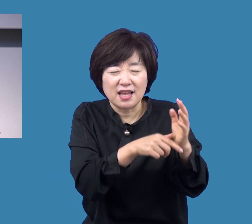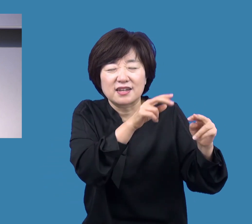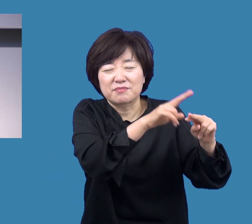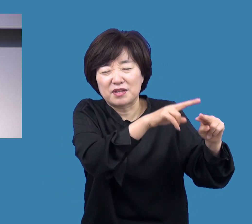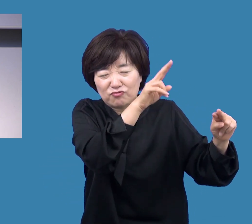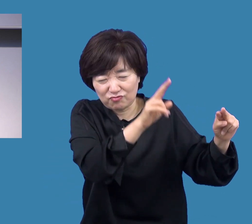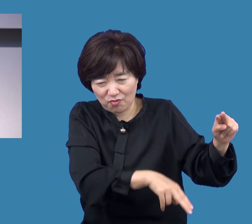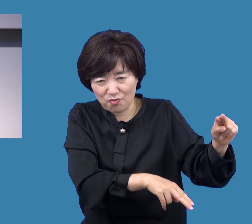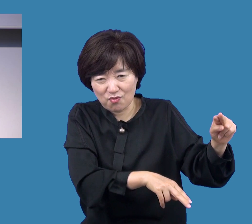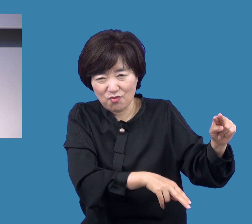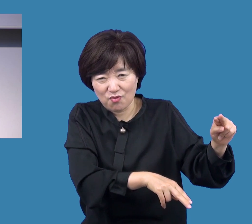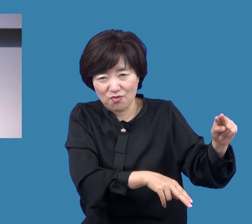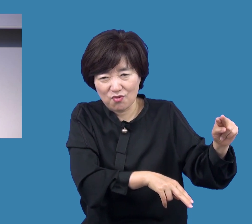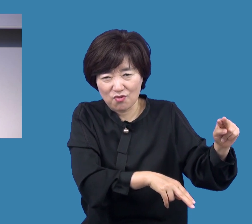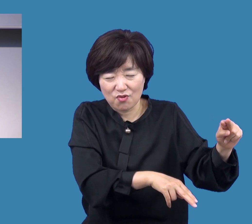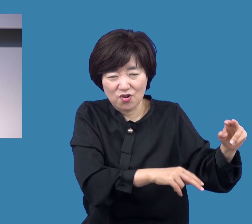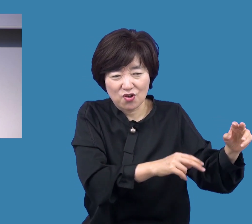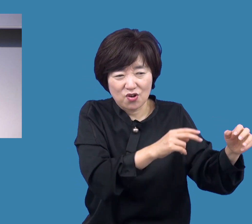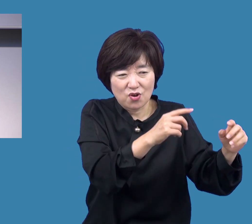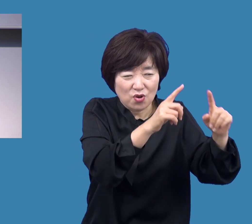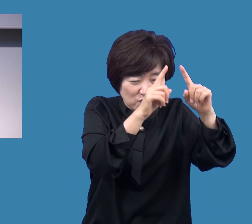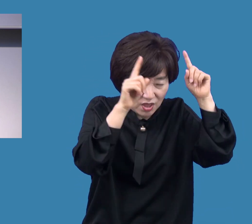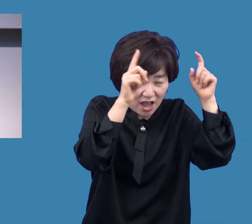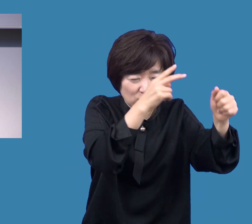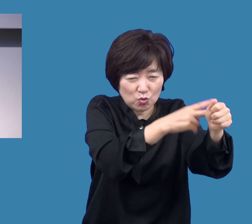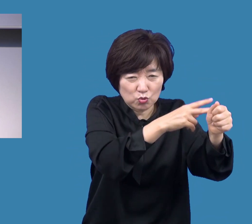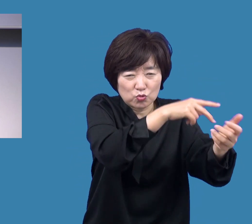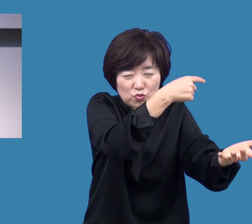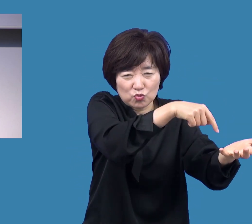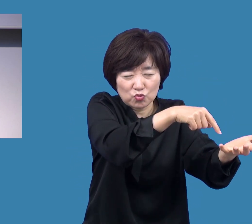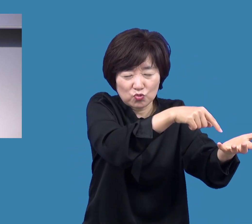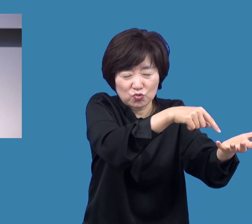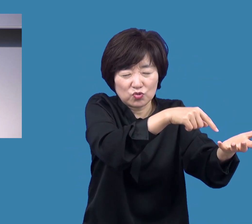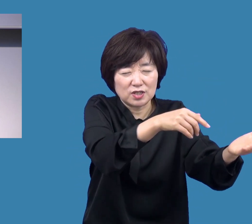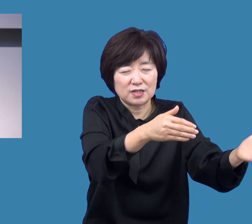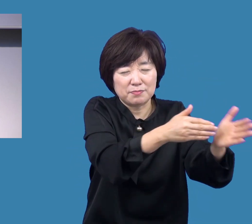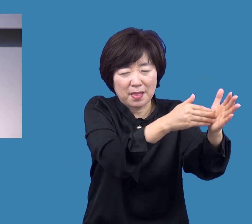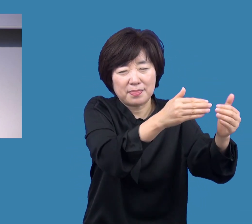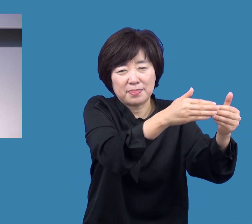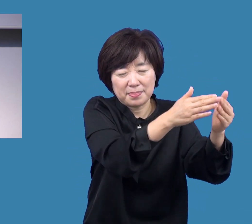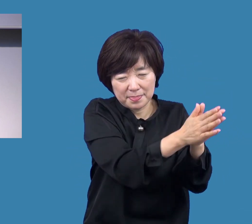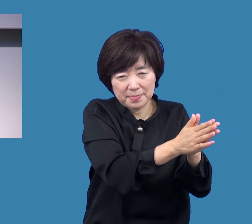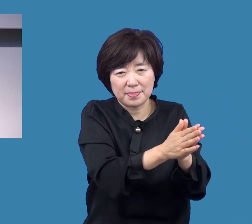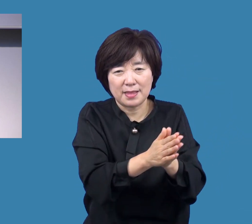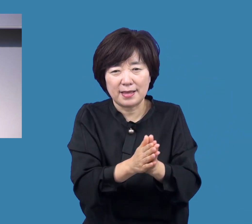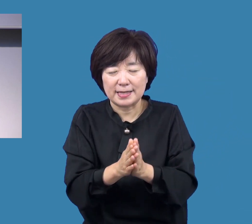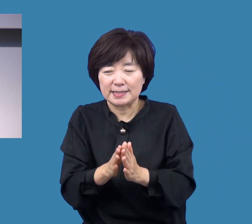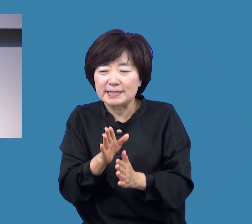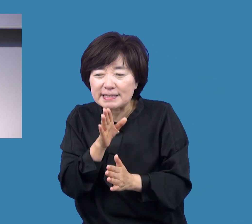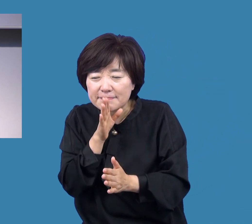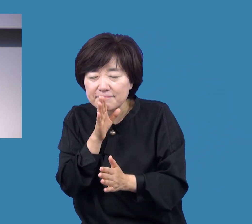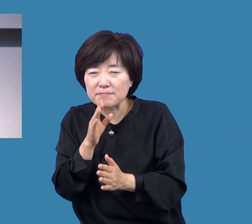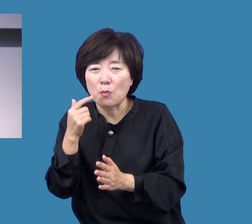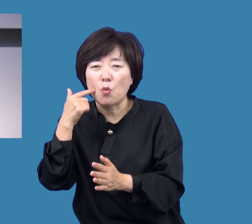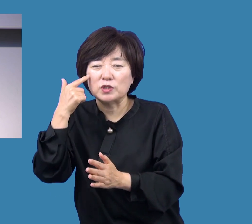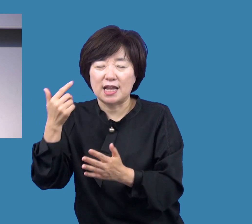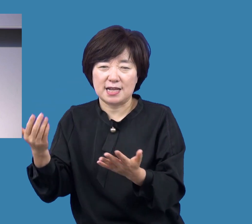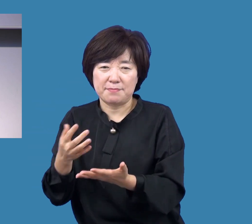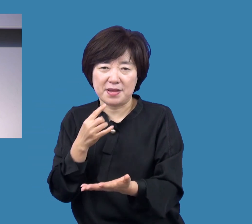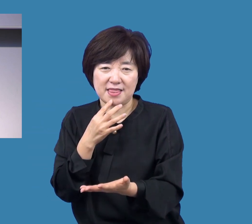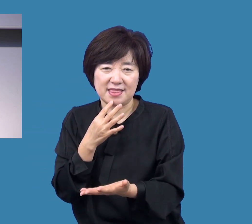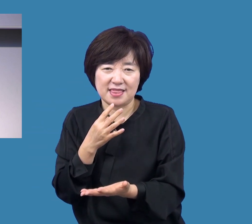그만두고 이제 사속 잡을 그만두고 교수 그만두고 그리고 이제 풀타임 목회를 시작했을 때였어요.